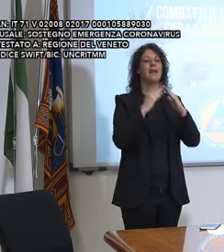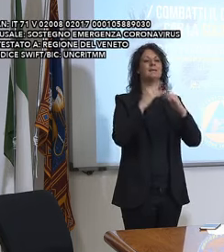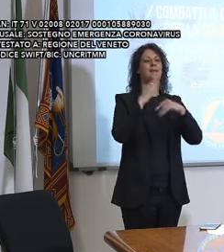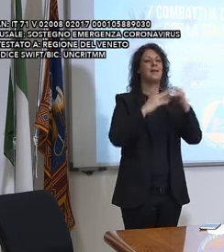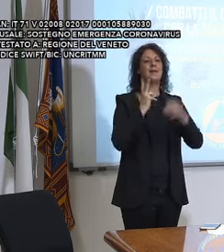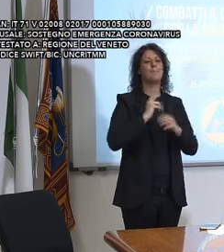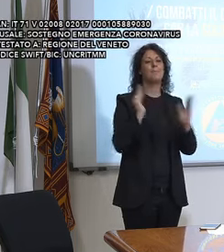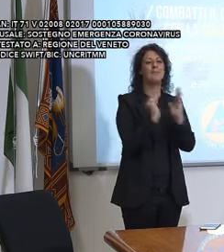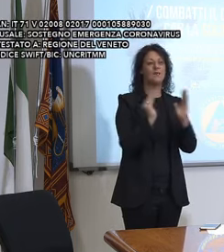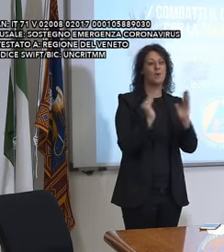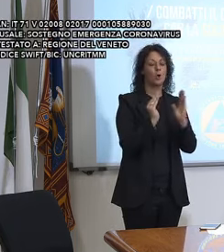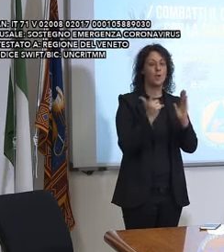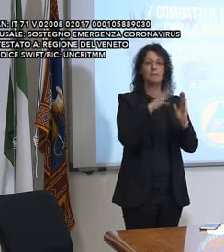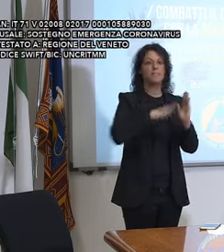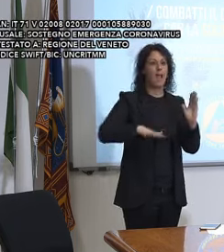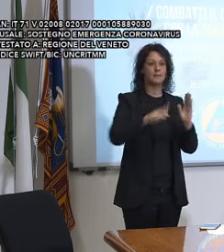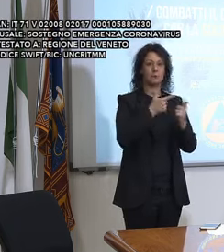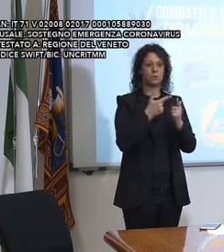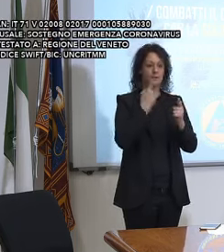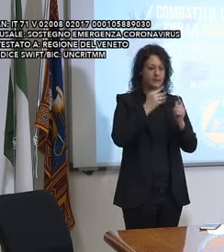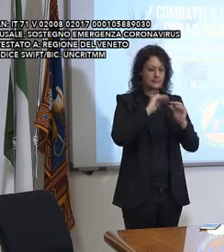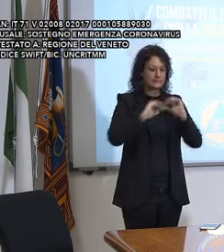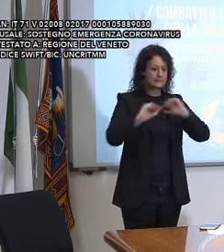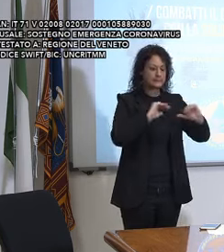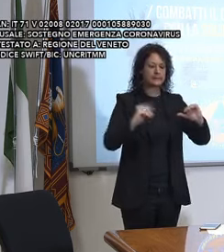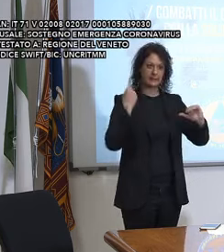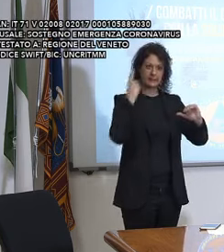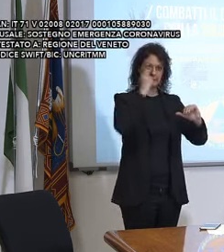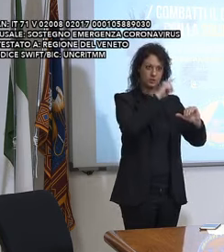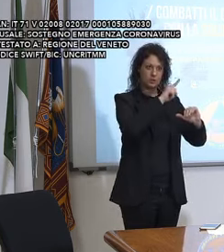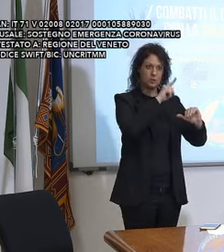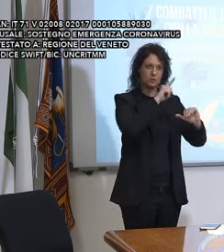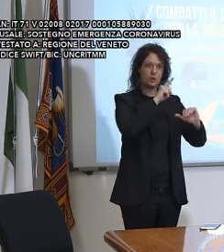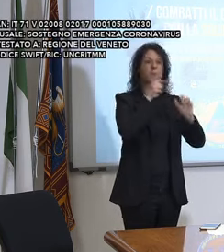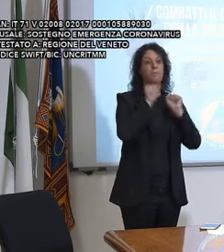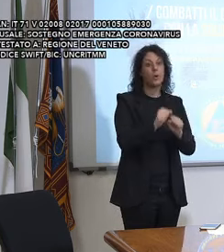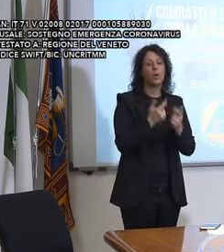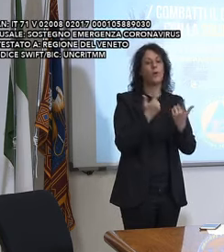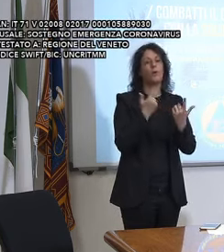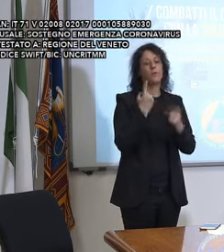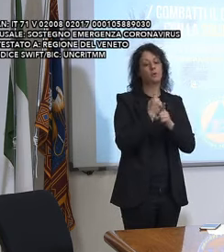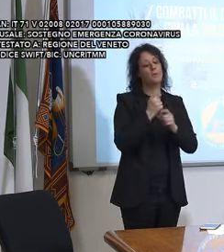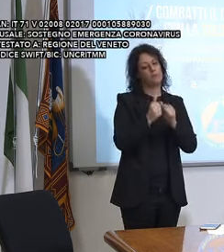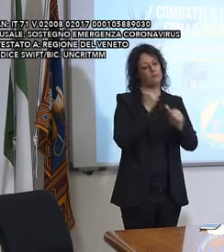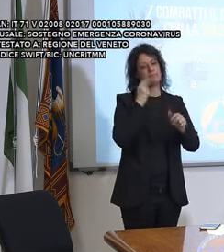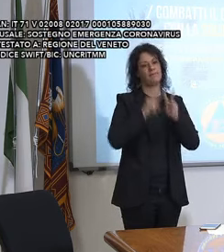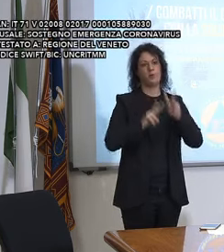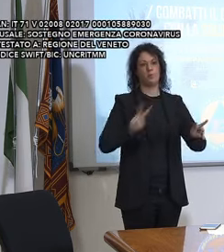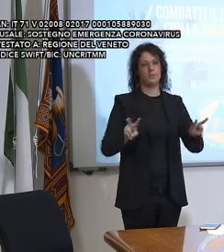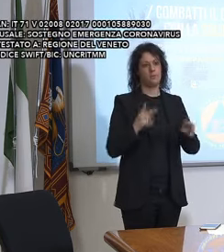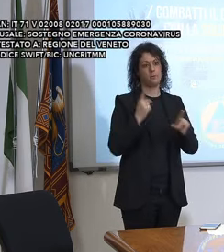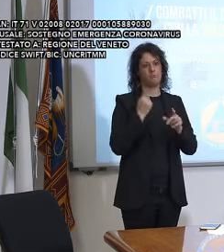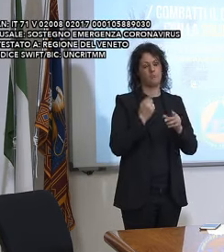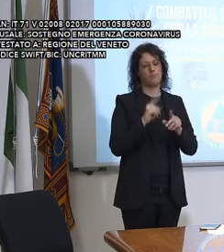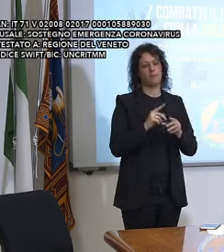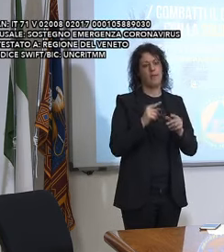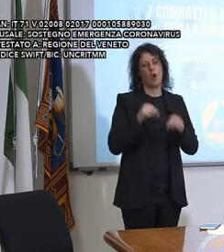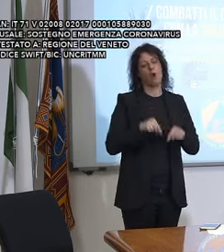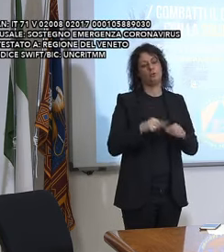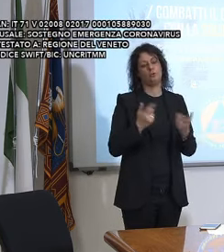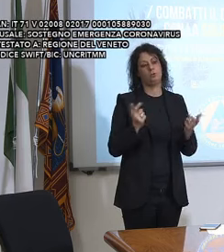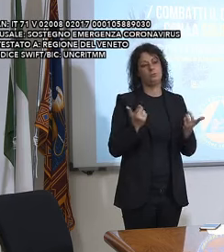più difficile, insomma questo può essere un caso, eccetera. Però è chiaro che faremo, si faranno delle valutazioni alla fine, insomma adesso oggi non è credo